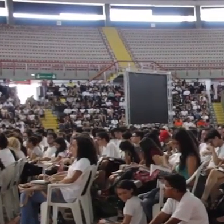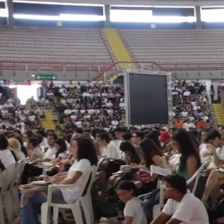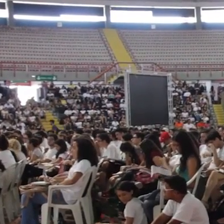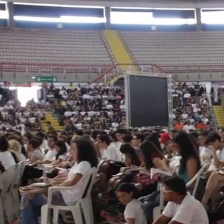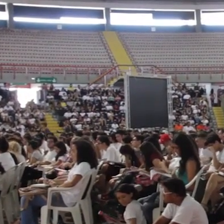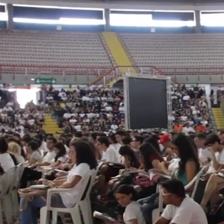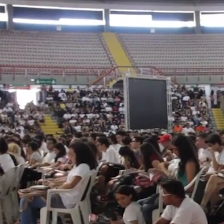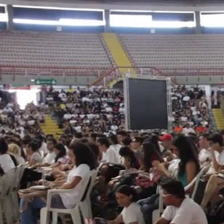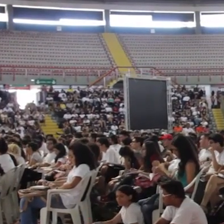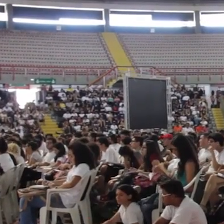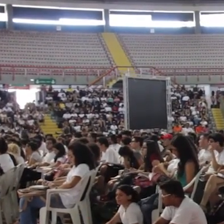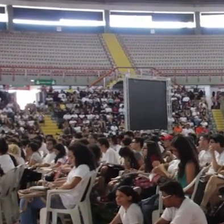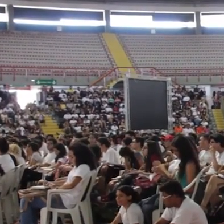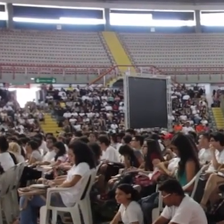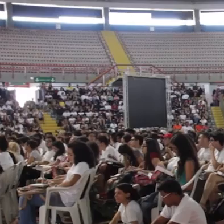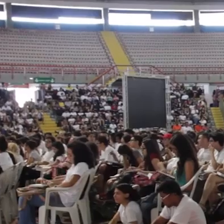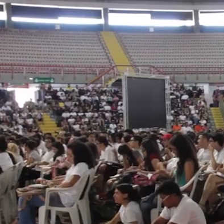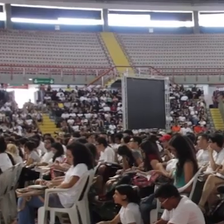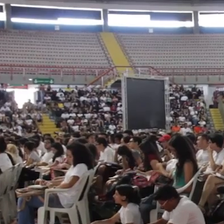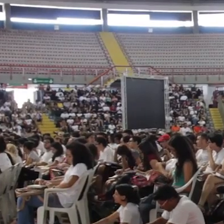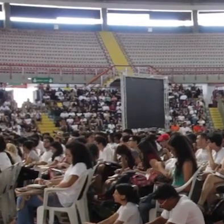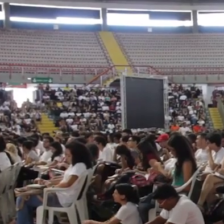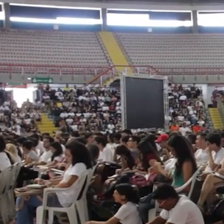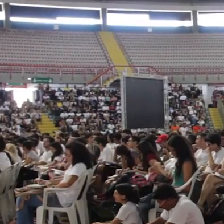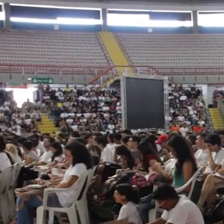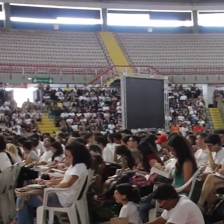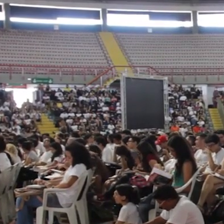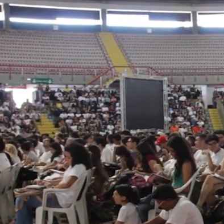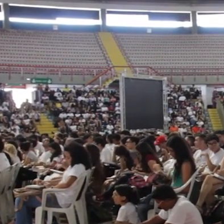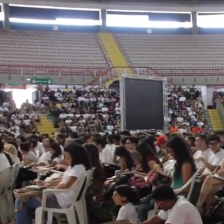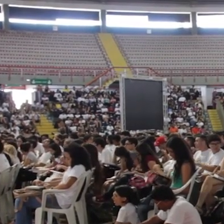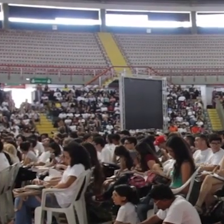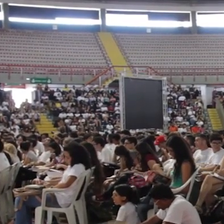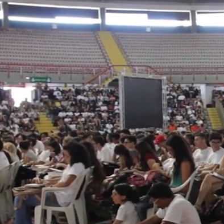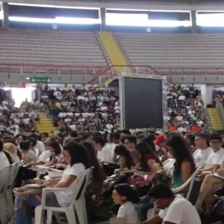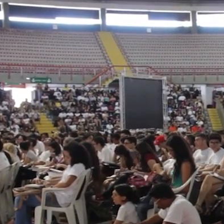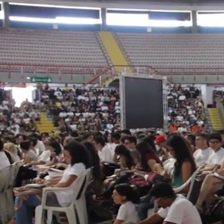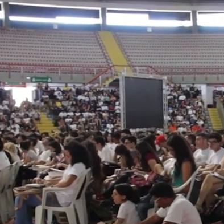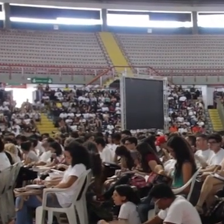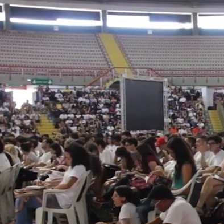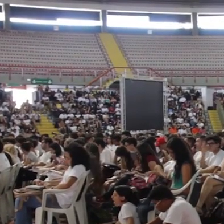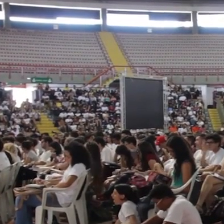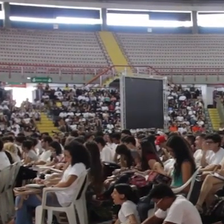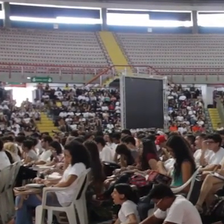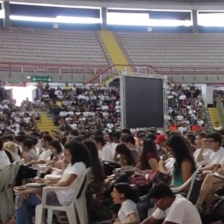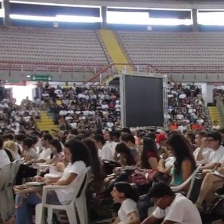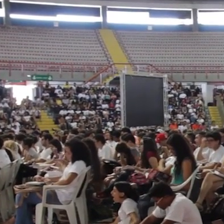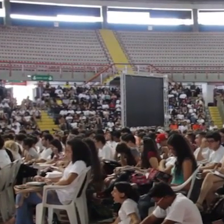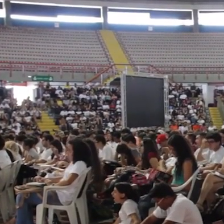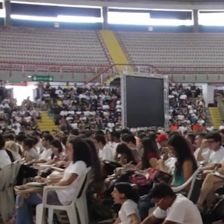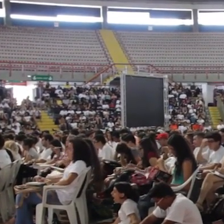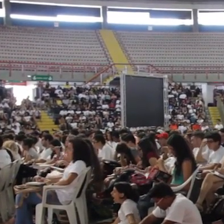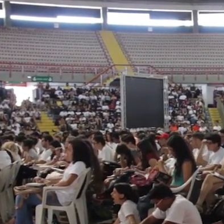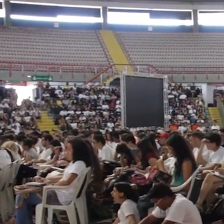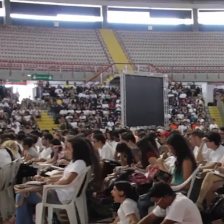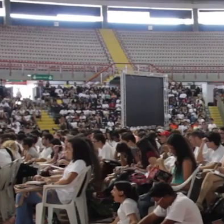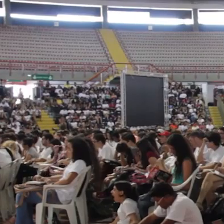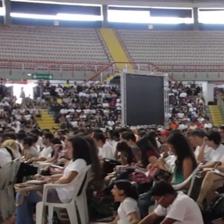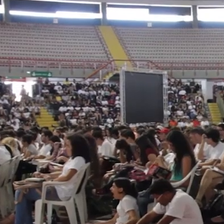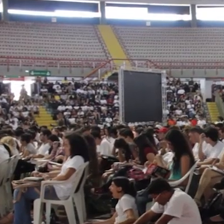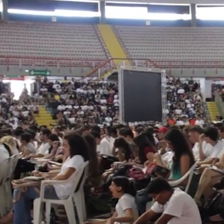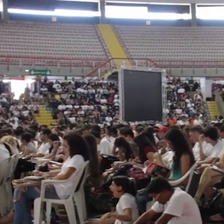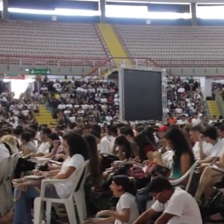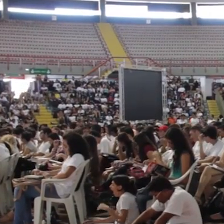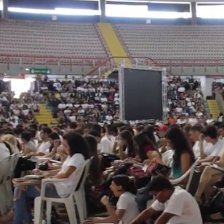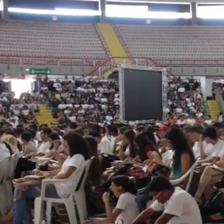Posso continuar, minha turma? Posso continuar? Pronto, vou tentar responder aqui as perguntas, são muitas.